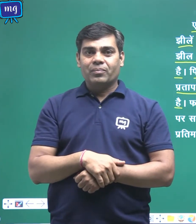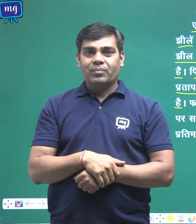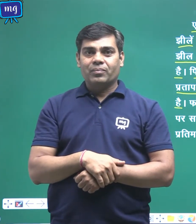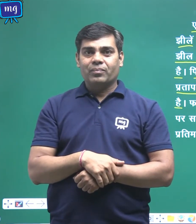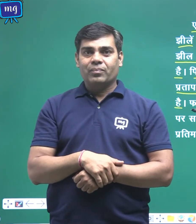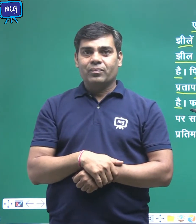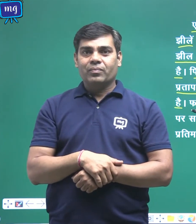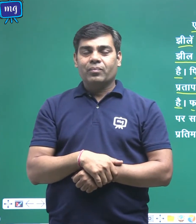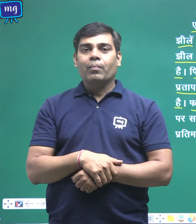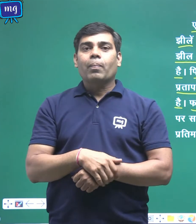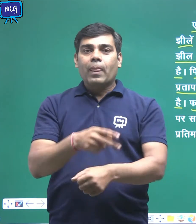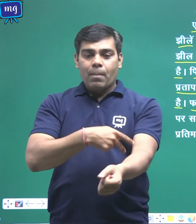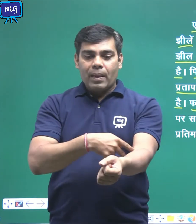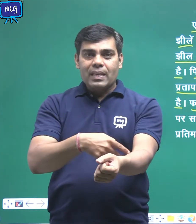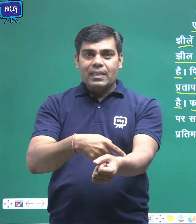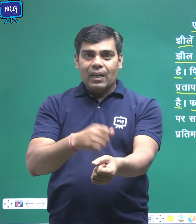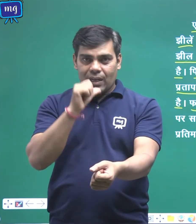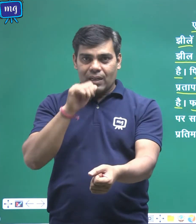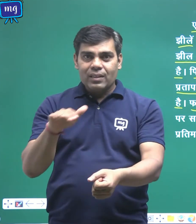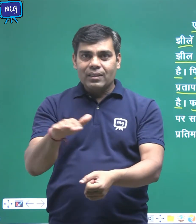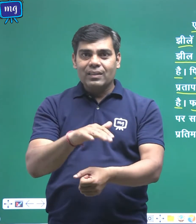फतेह सागर के